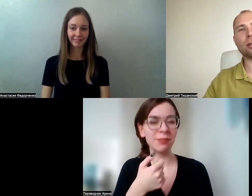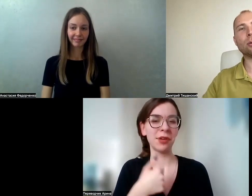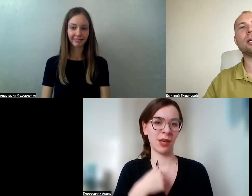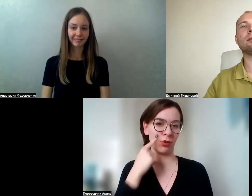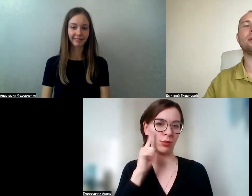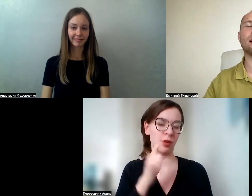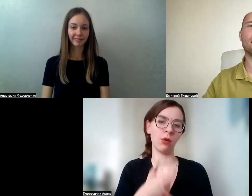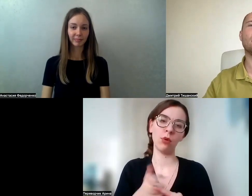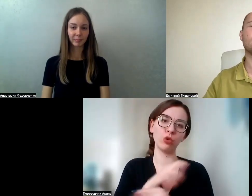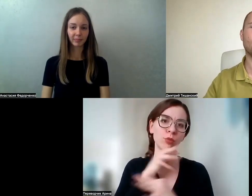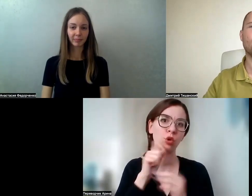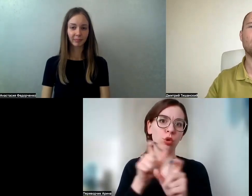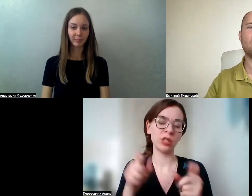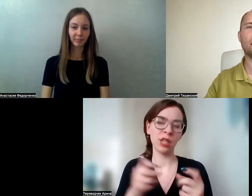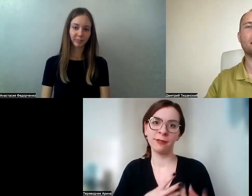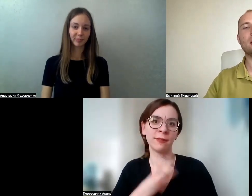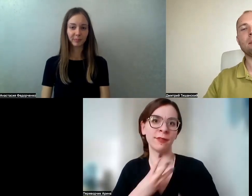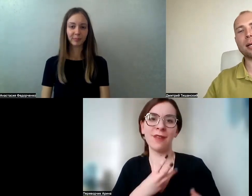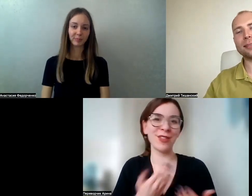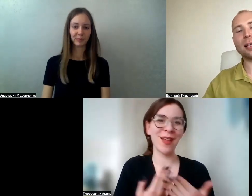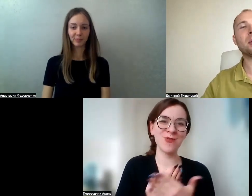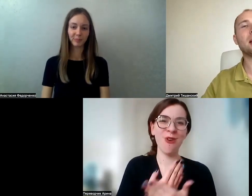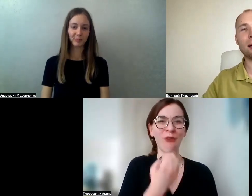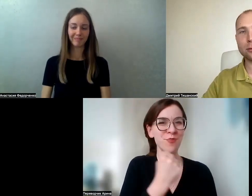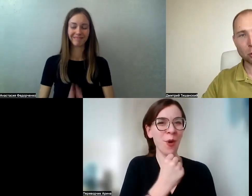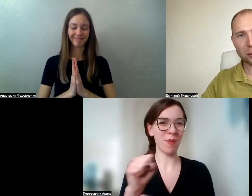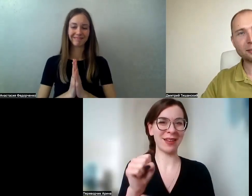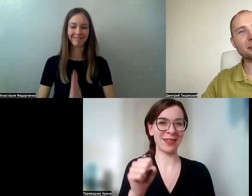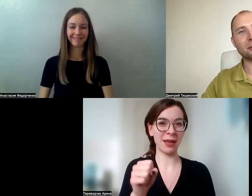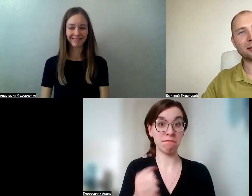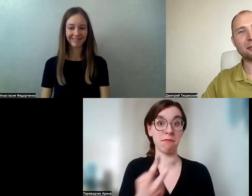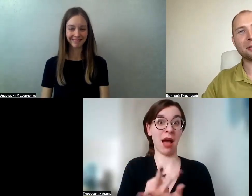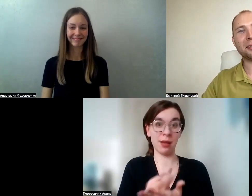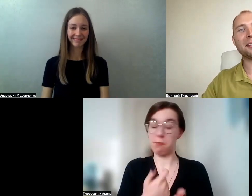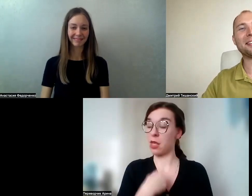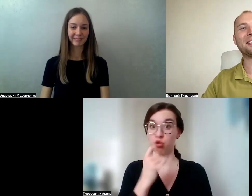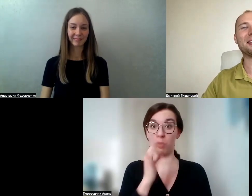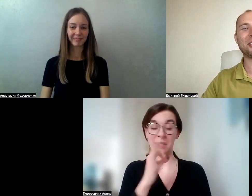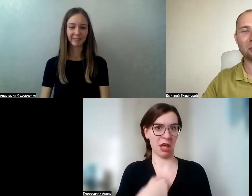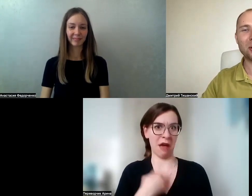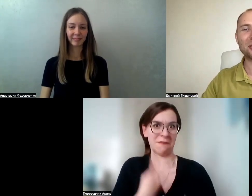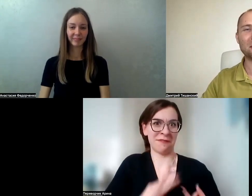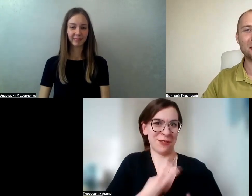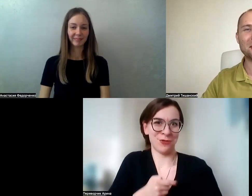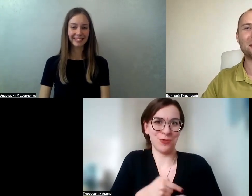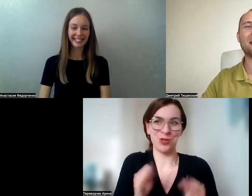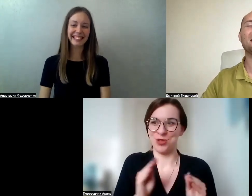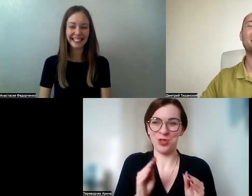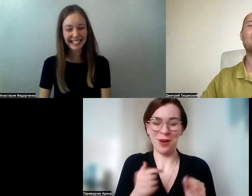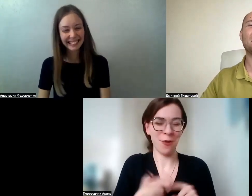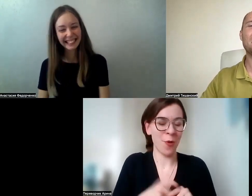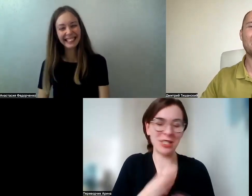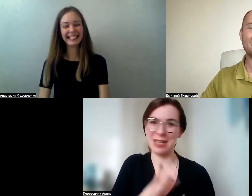очень многих людей вдохновила на новые победы, показала. Меня 100% вдохновила, еще больше